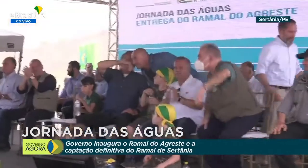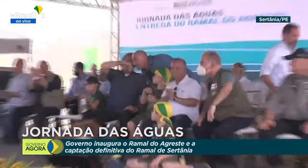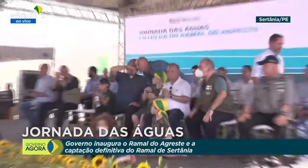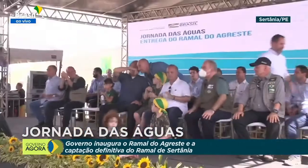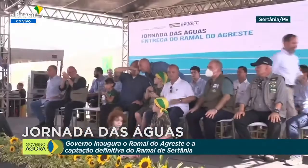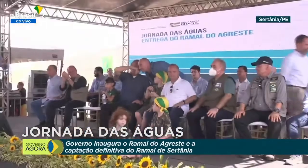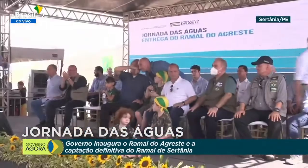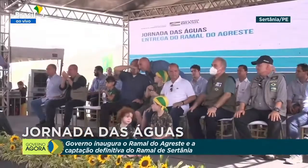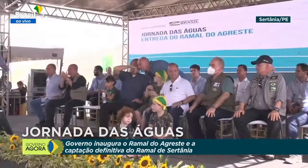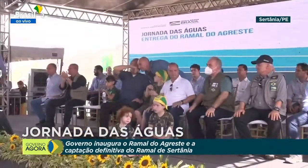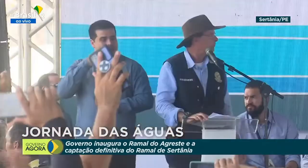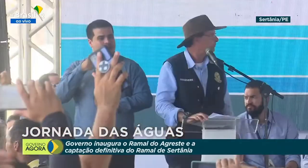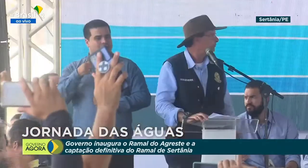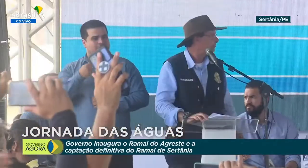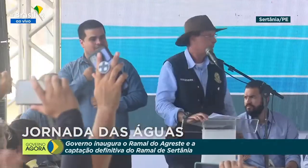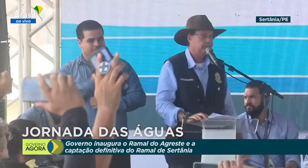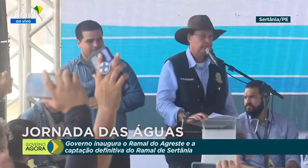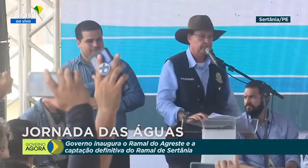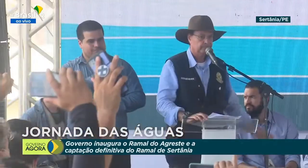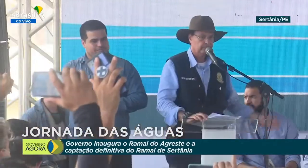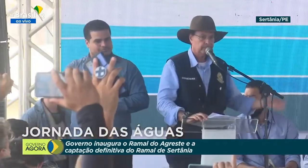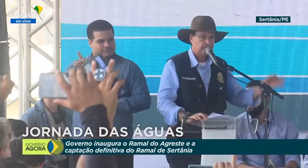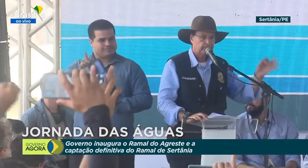Paraibano, caba da peste.